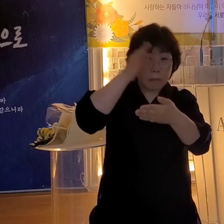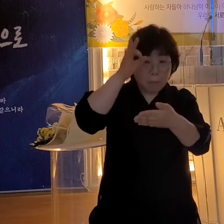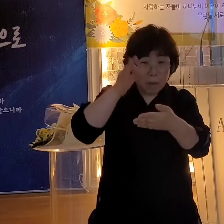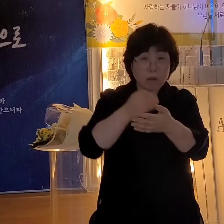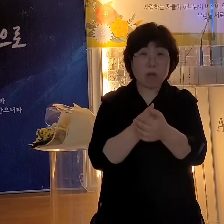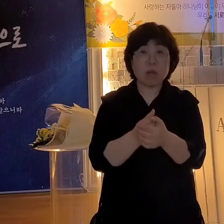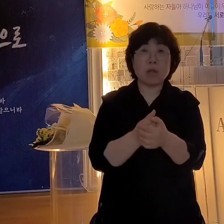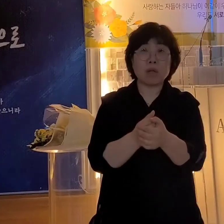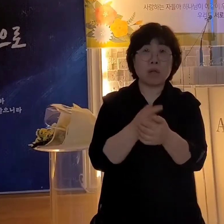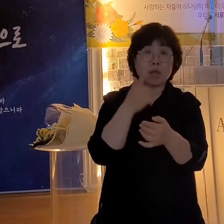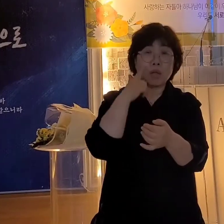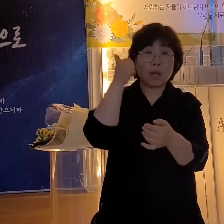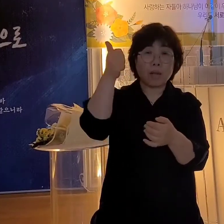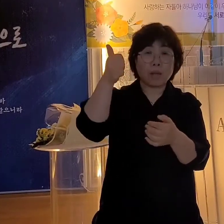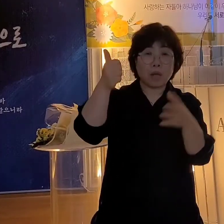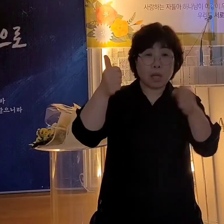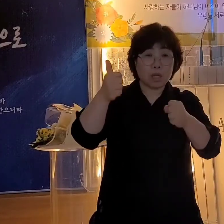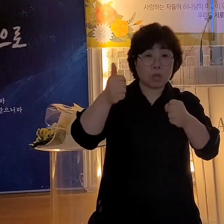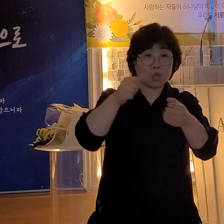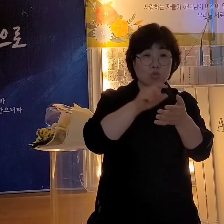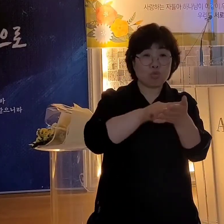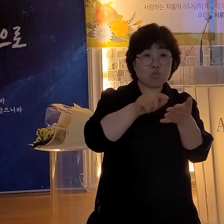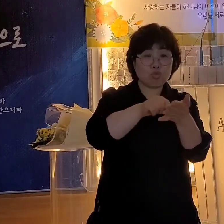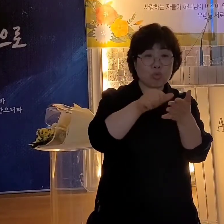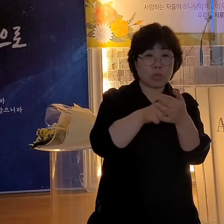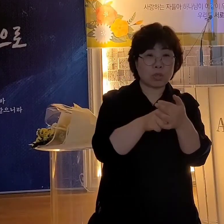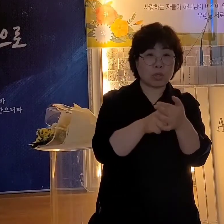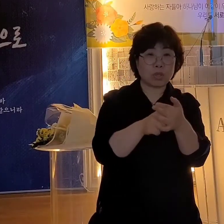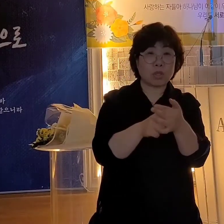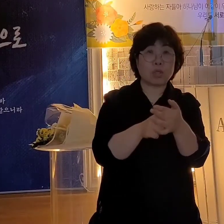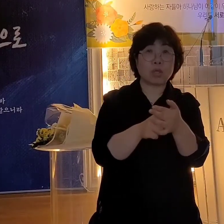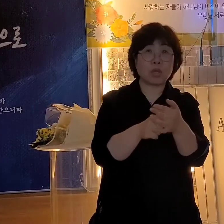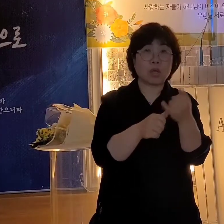이거 아빠 소지품인데 이따가 한마디 해줄까?